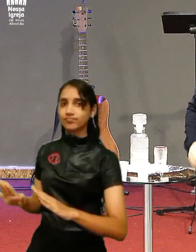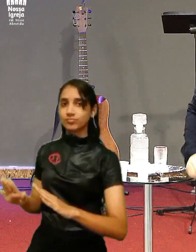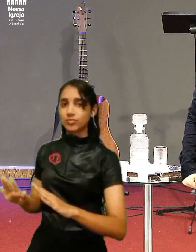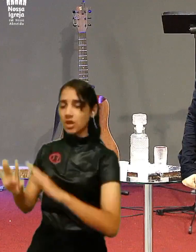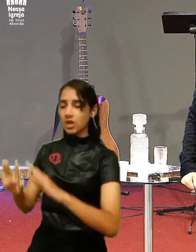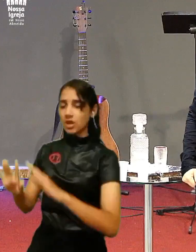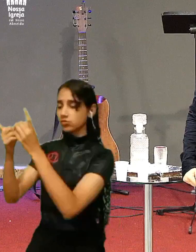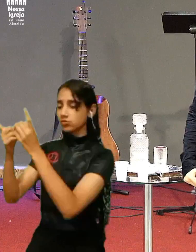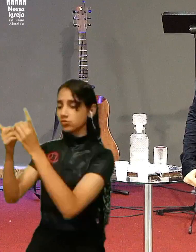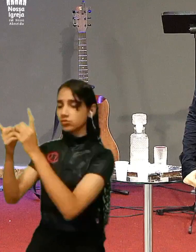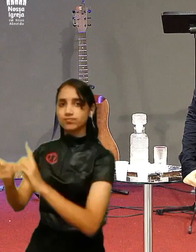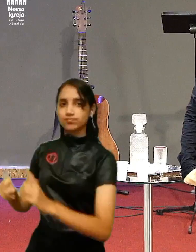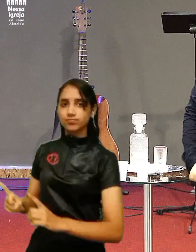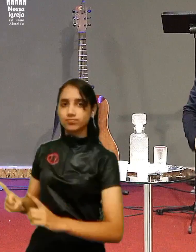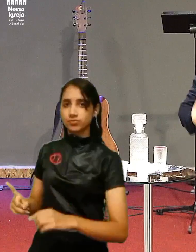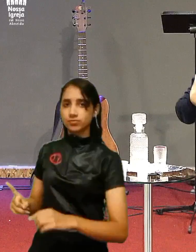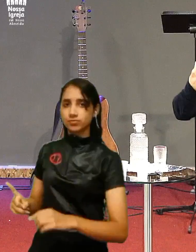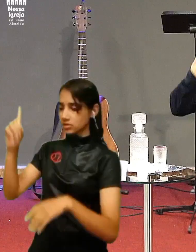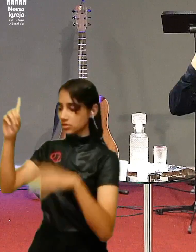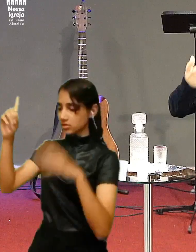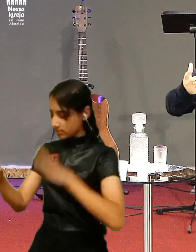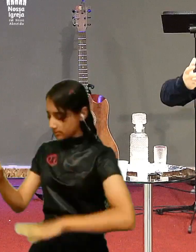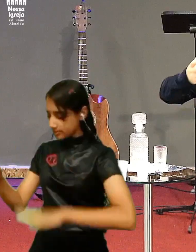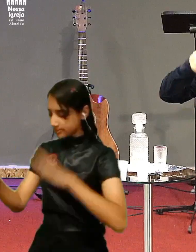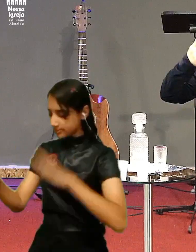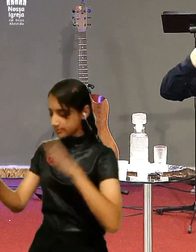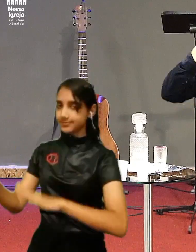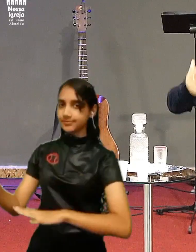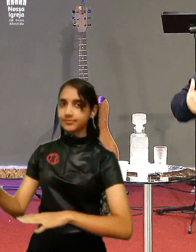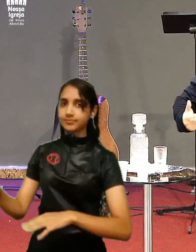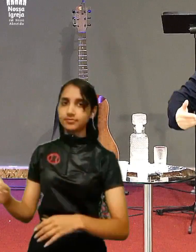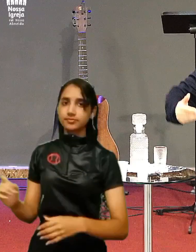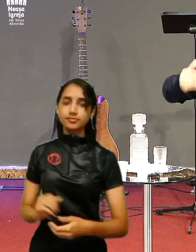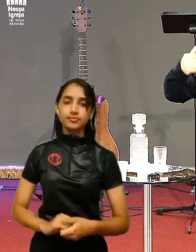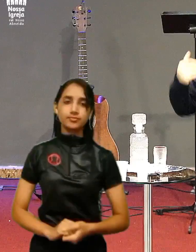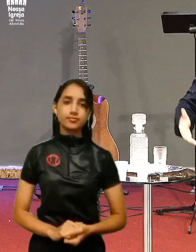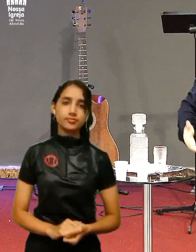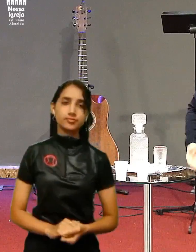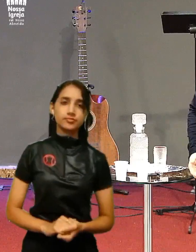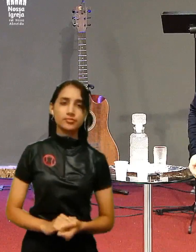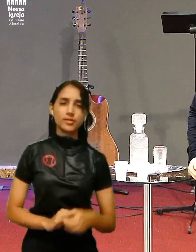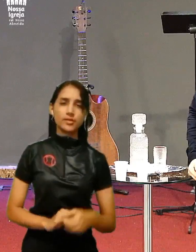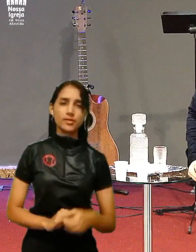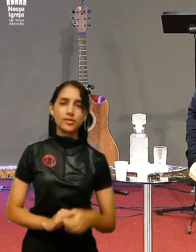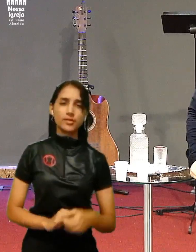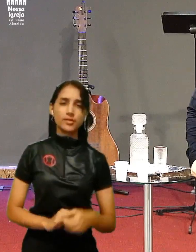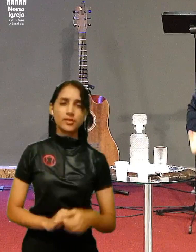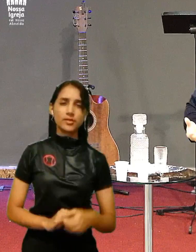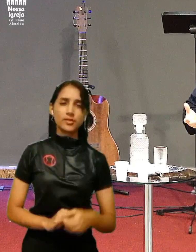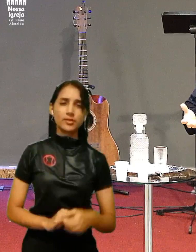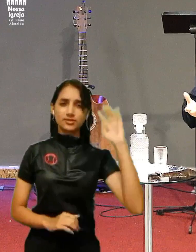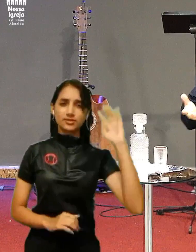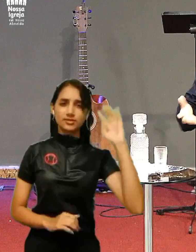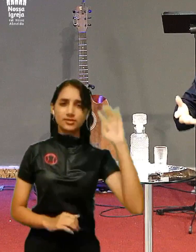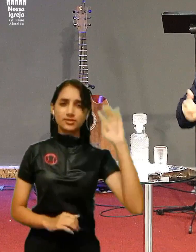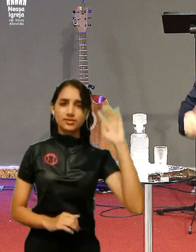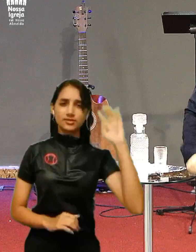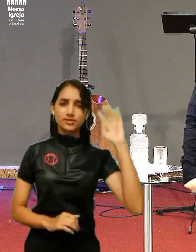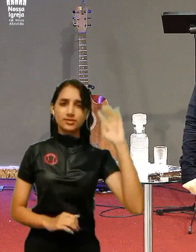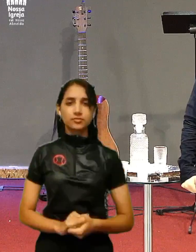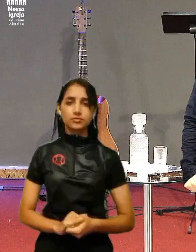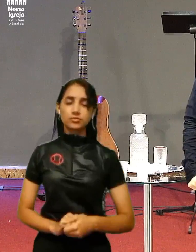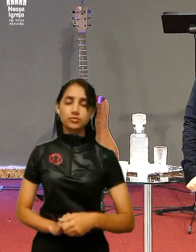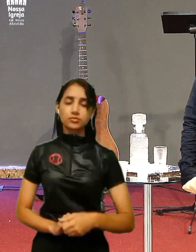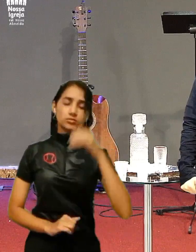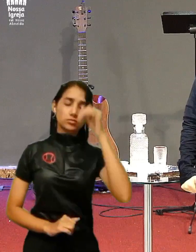fazer uma coisa dessa? Ver a criança chorando, chamando pelo pai, clamando mamãe. Era esse o nível que o povo